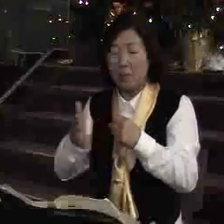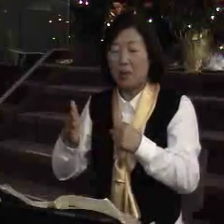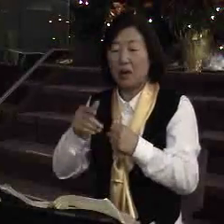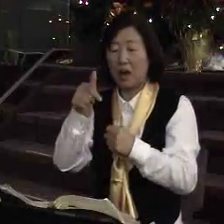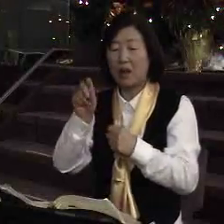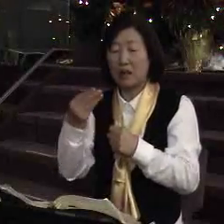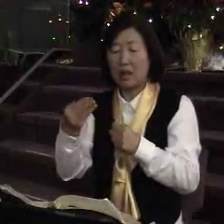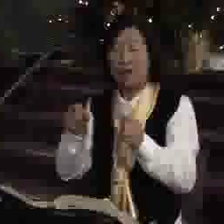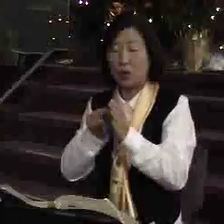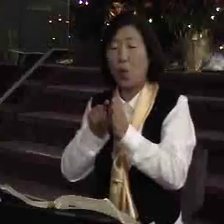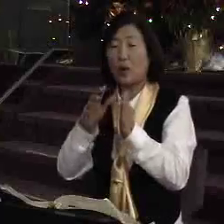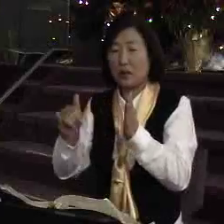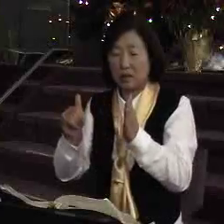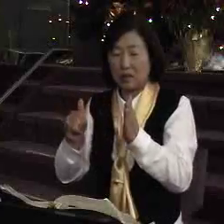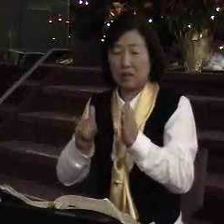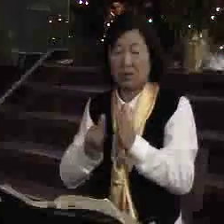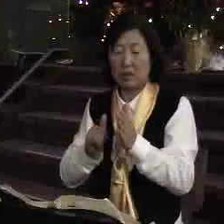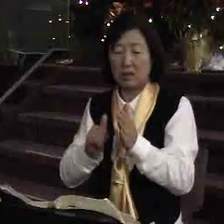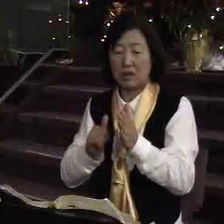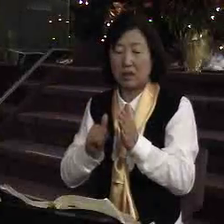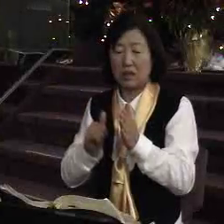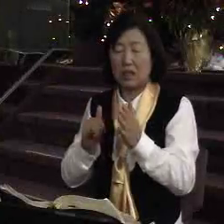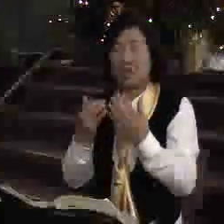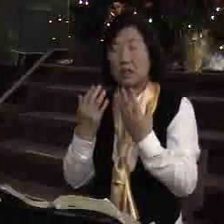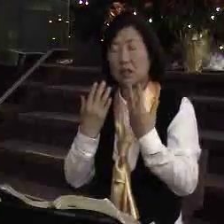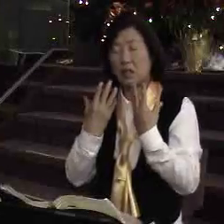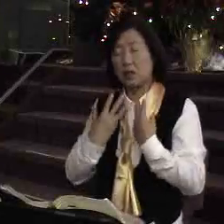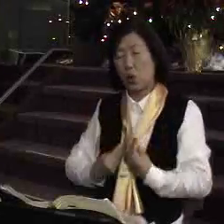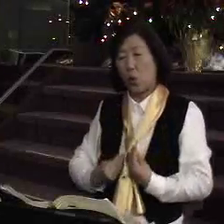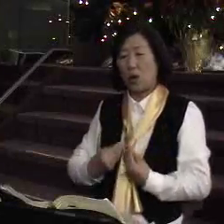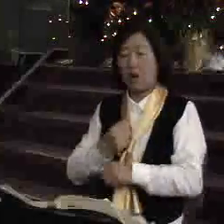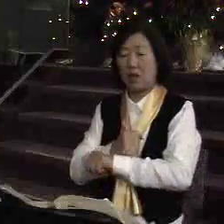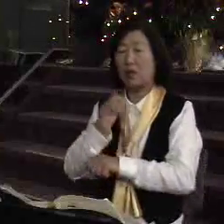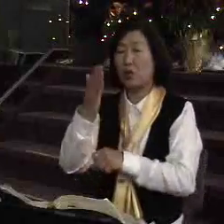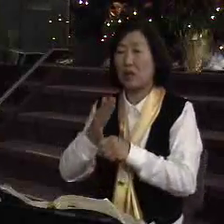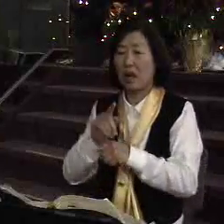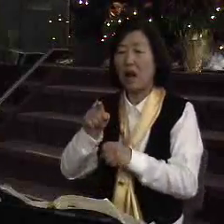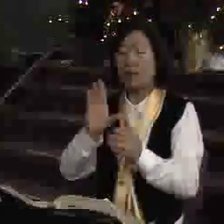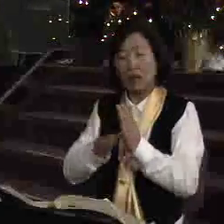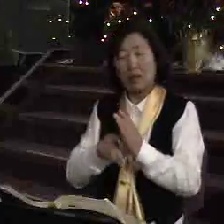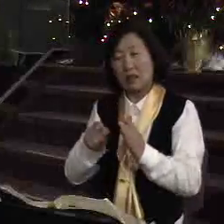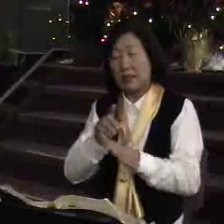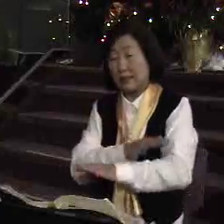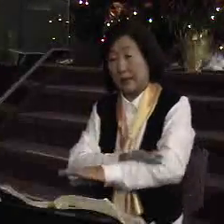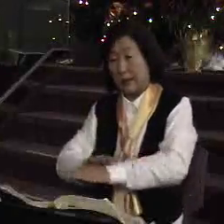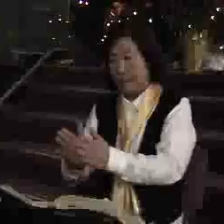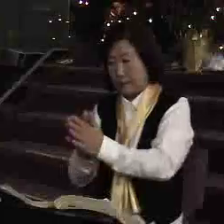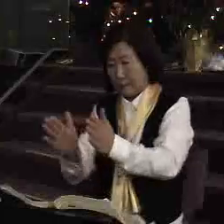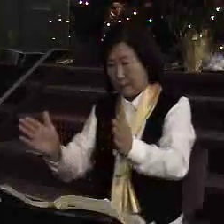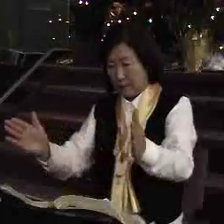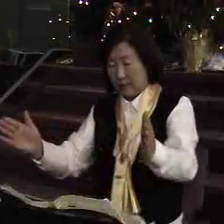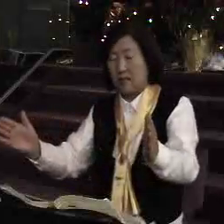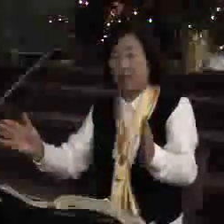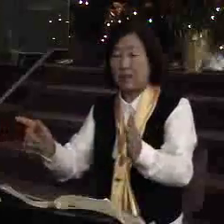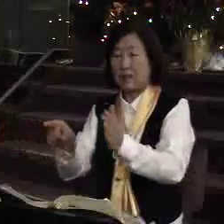교인들이 그때 실족한 거예요. 한때 그렇게 잘 시작했는데도 불구하고